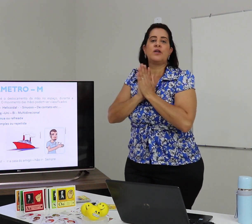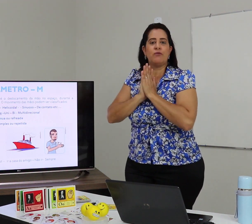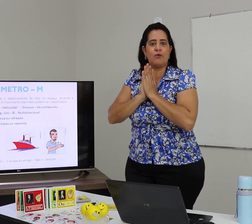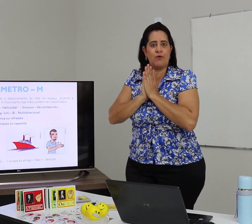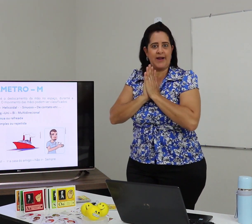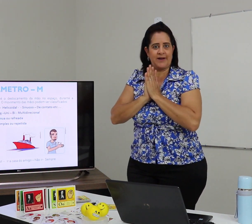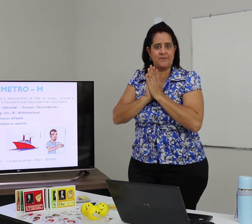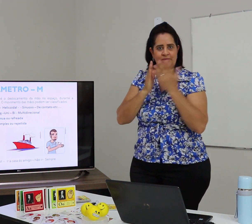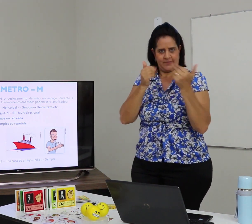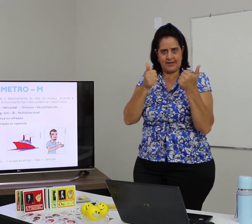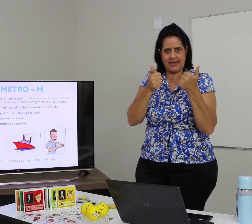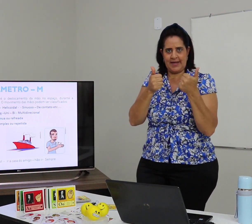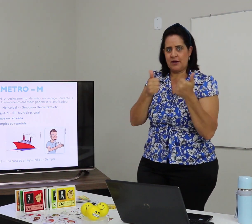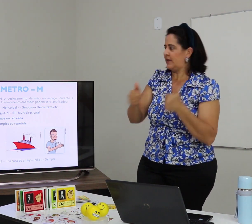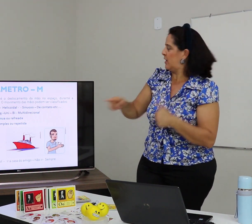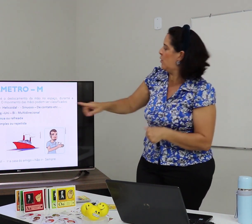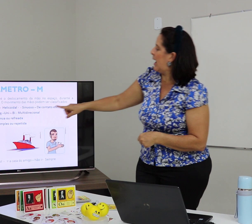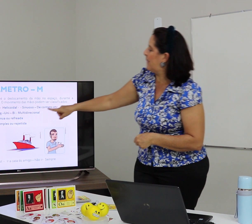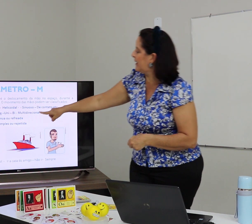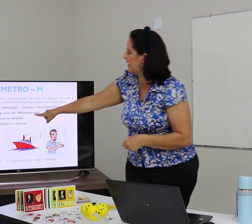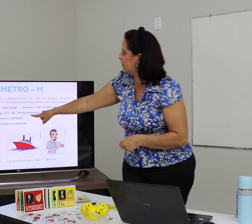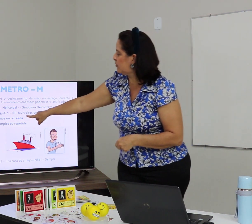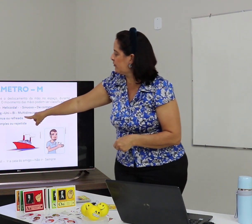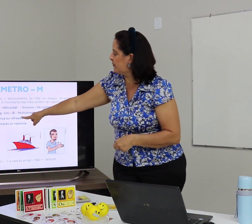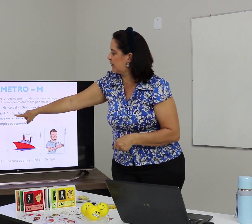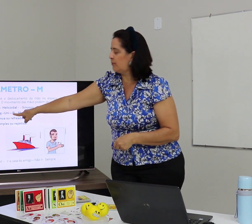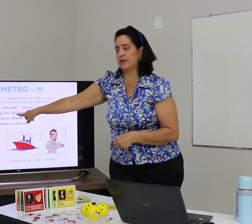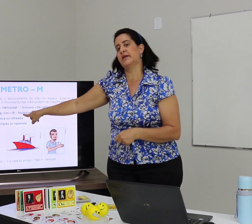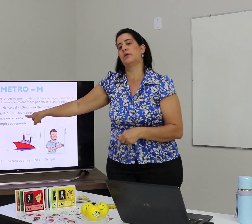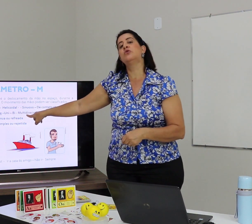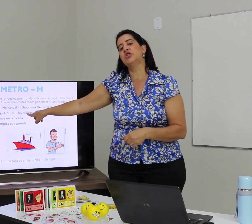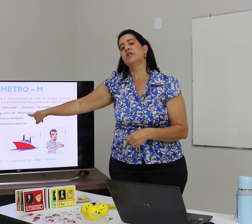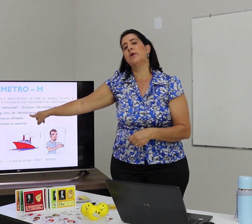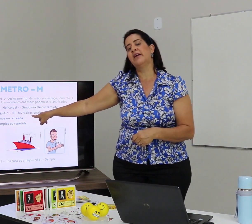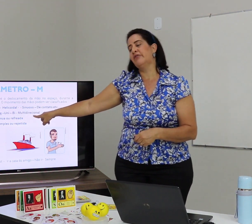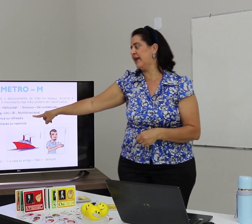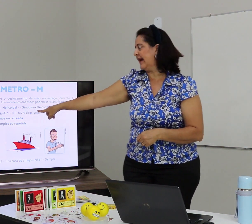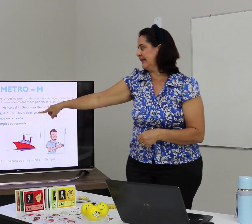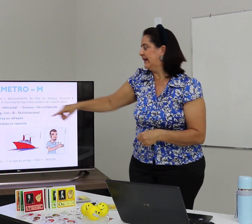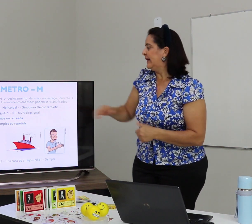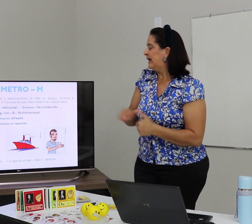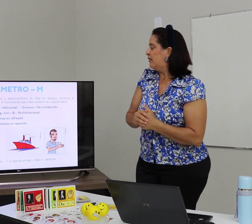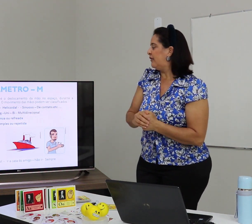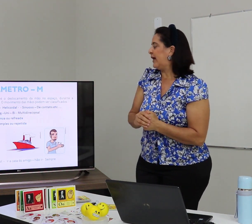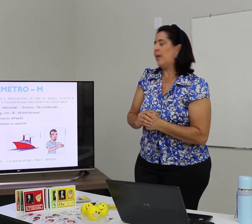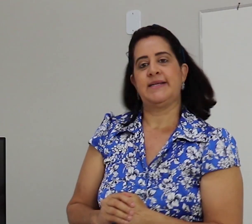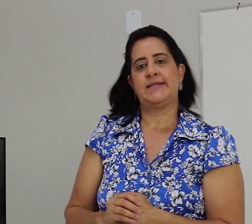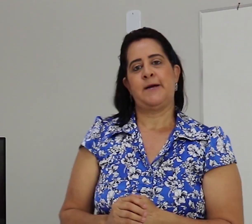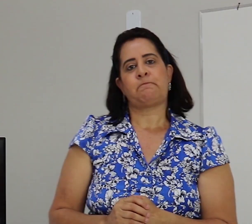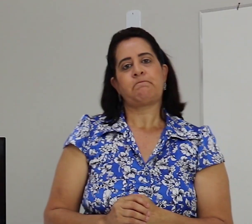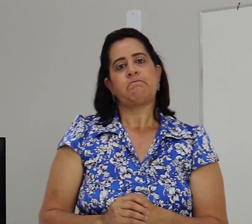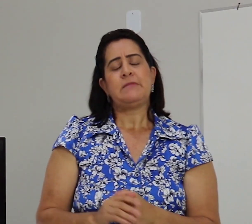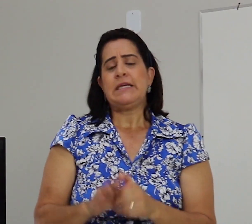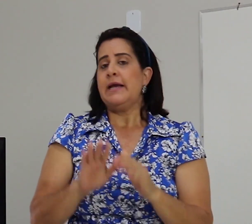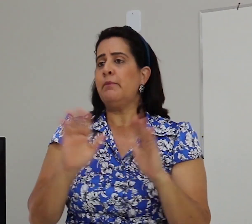vou correr. Entenderam? Então, a maneira do movimento pode ser contínua ou refreada. Frequência. É